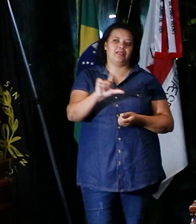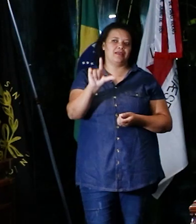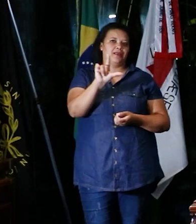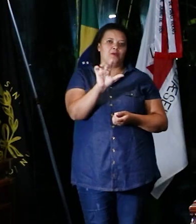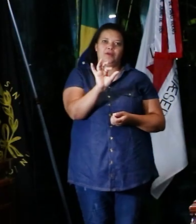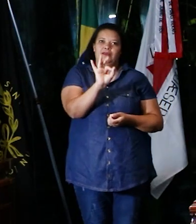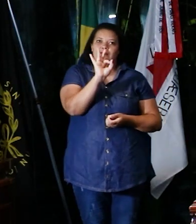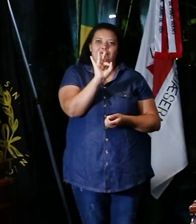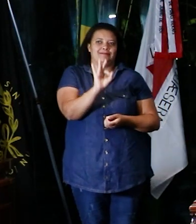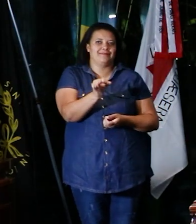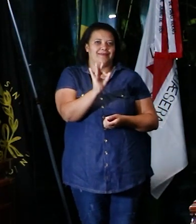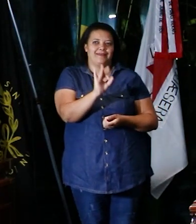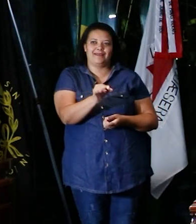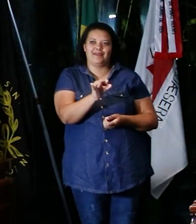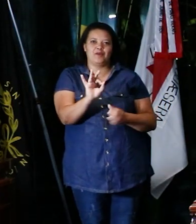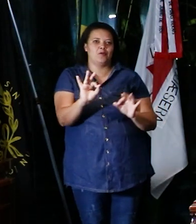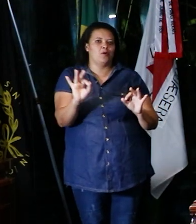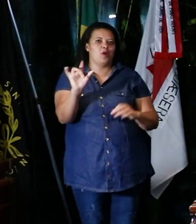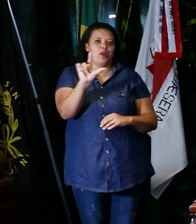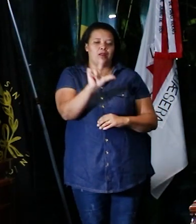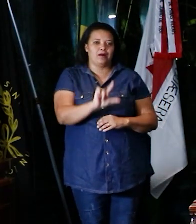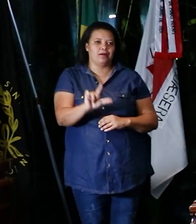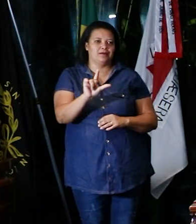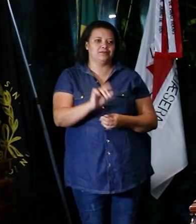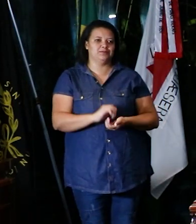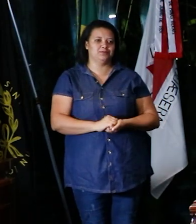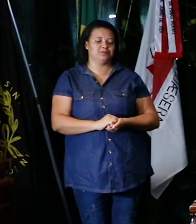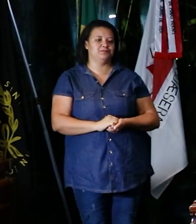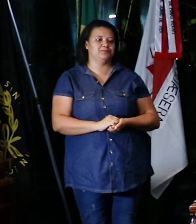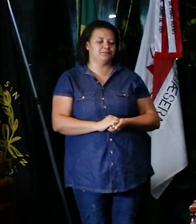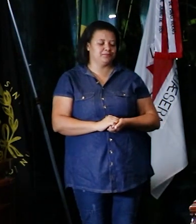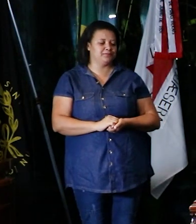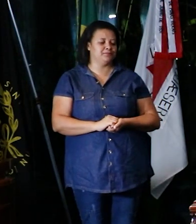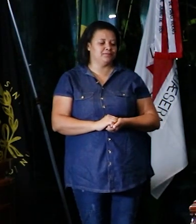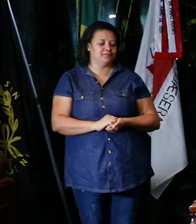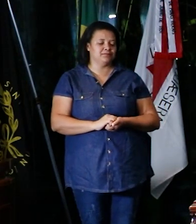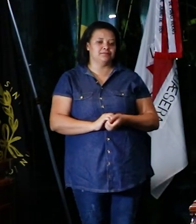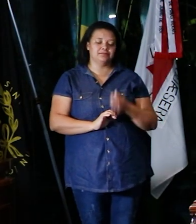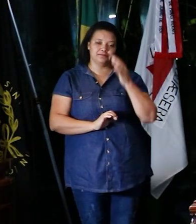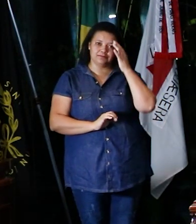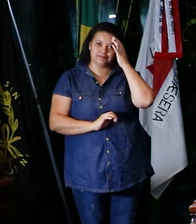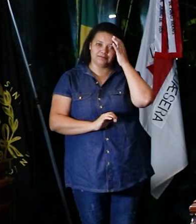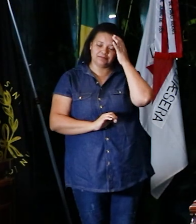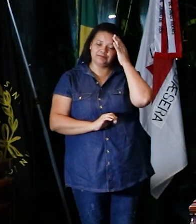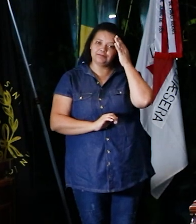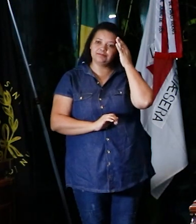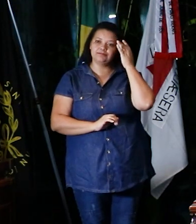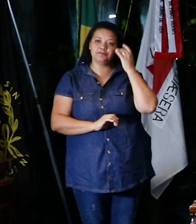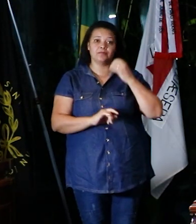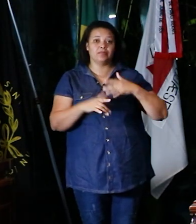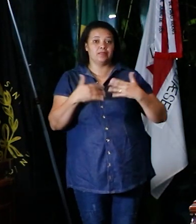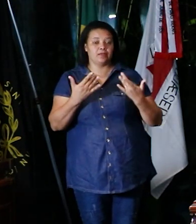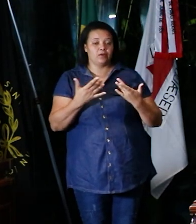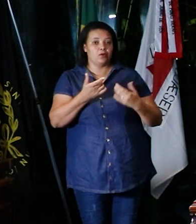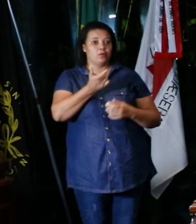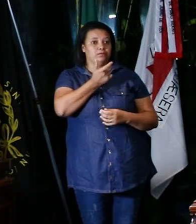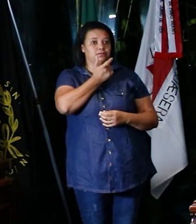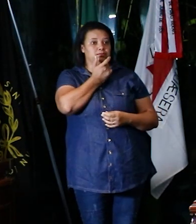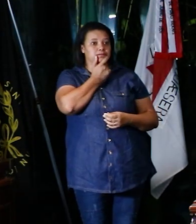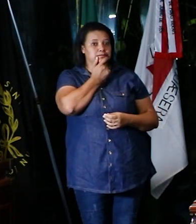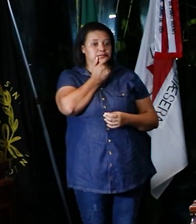óbvio. Óbvio, literatura. Bom, então, o Mário de Andrade